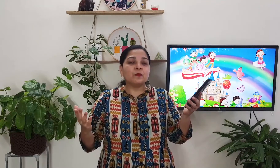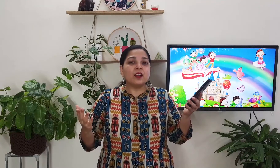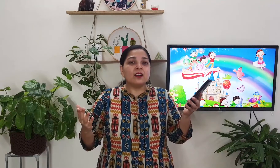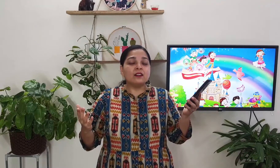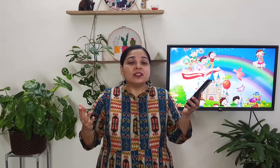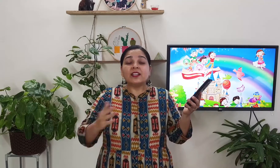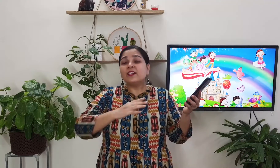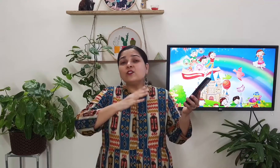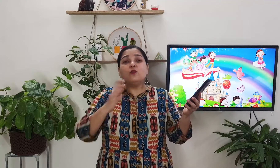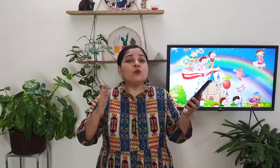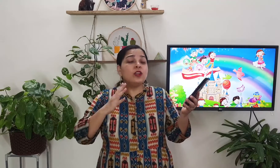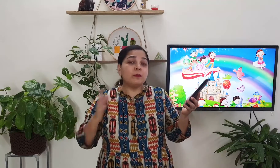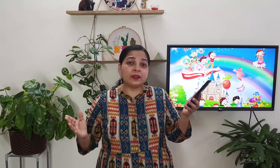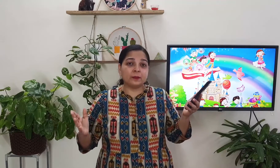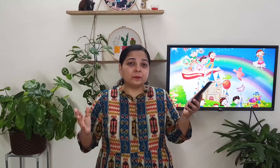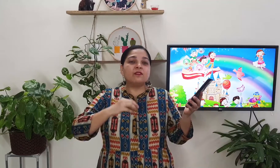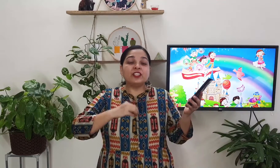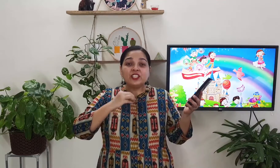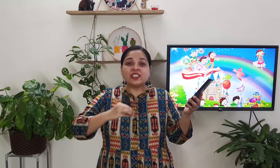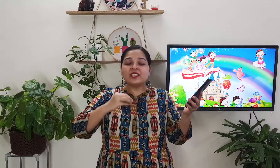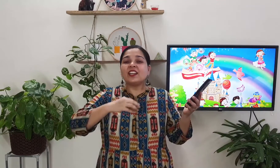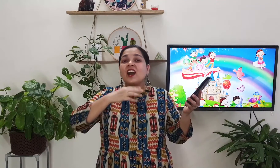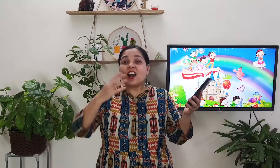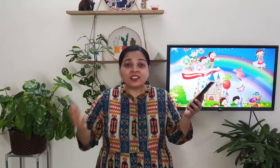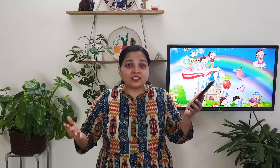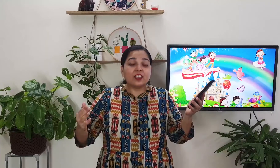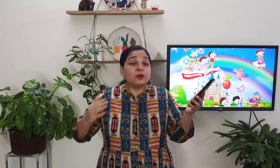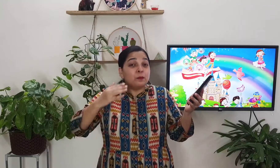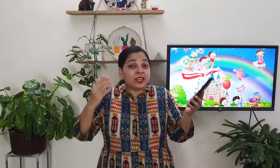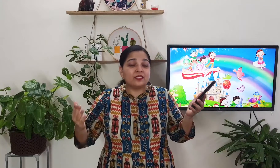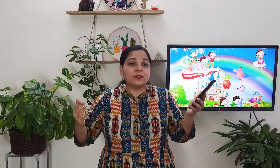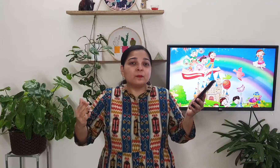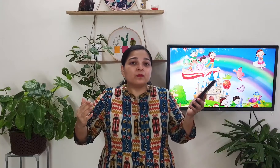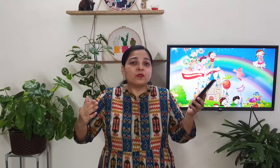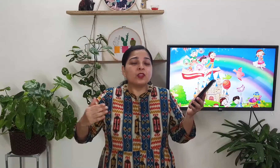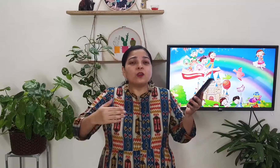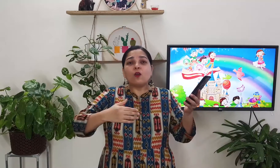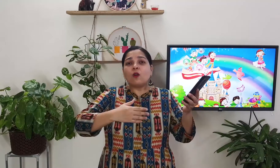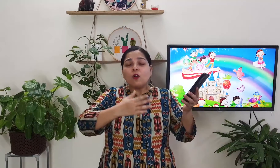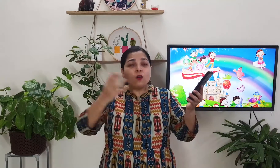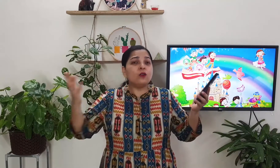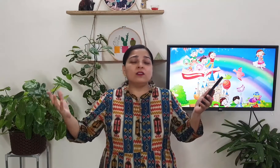பொருள்களும் காரியங்களும் நமக்கு தயாராக உள்ளது. எல்லாவற்றையும் அனுபவிக்க நமக்கு உண்டு.